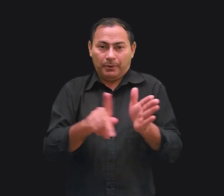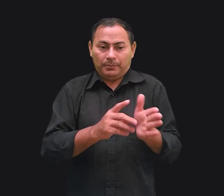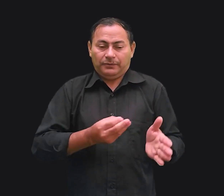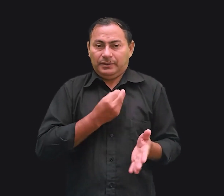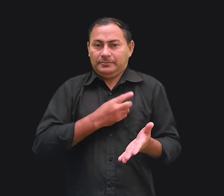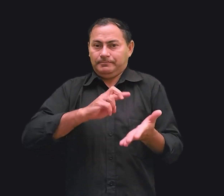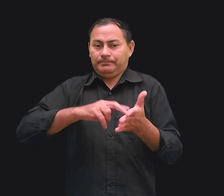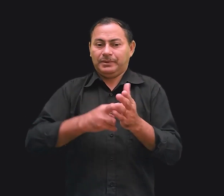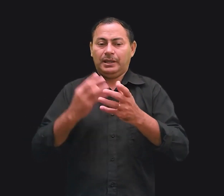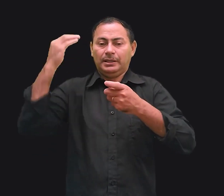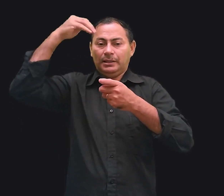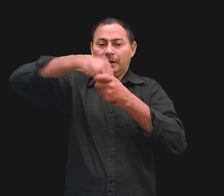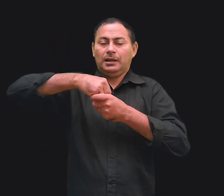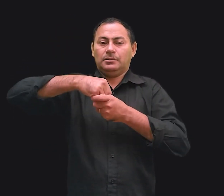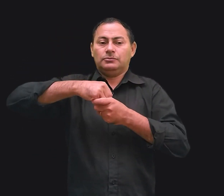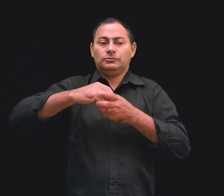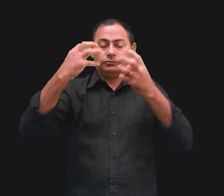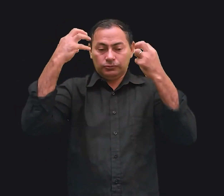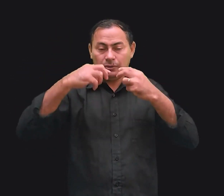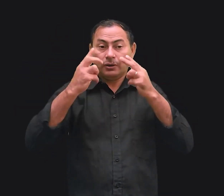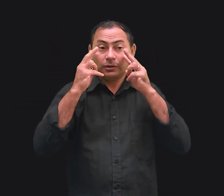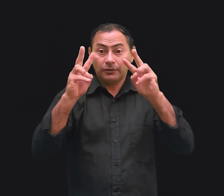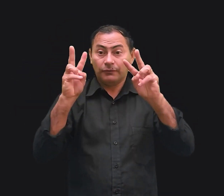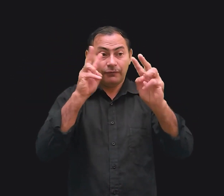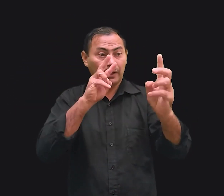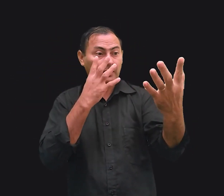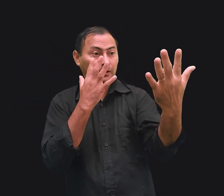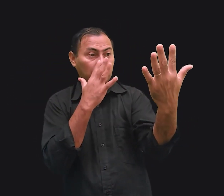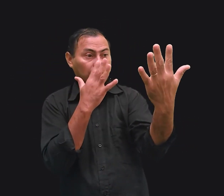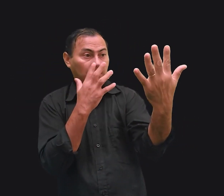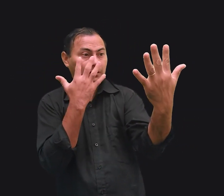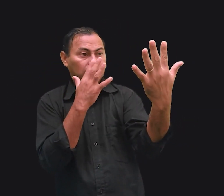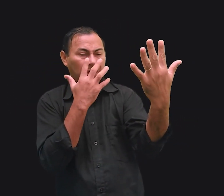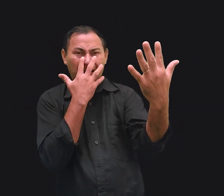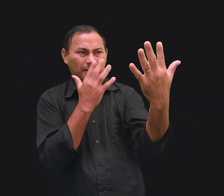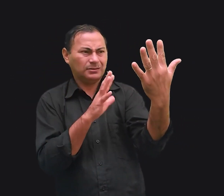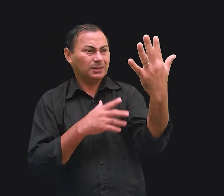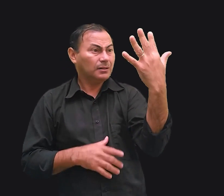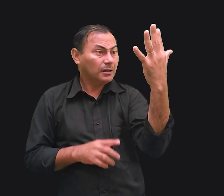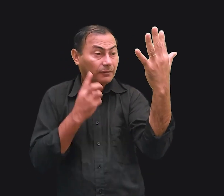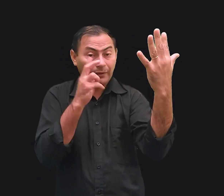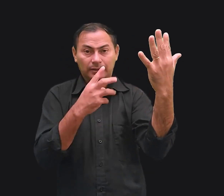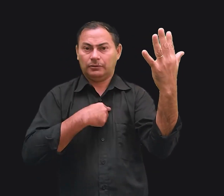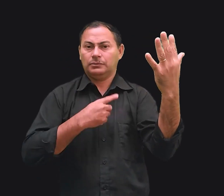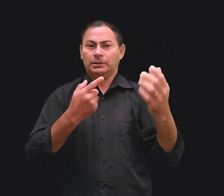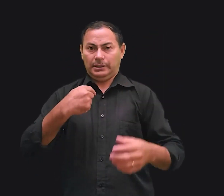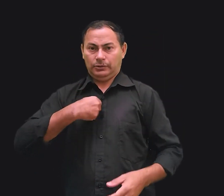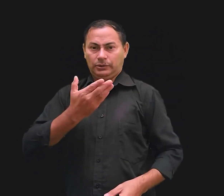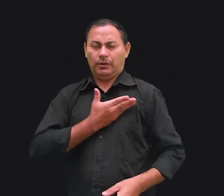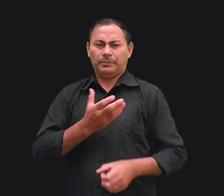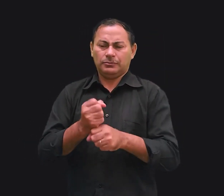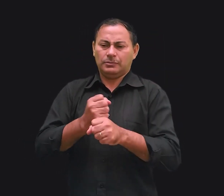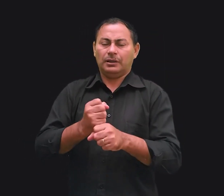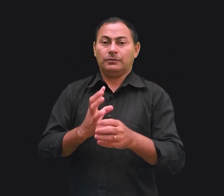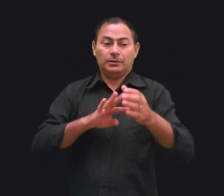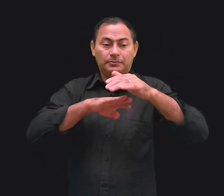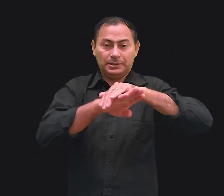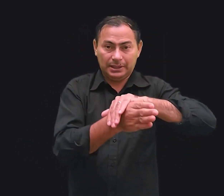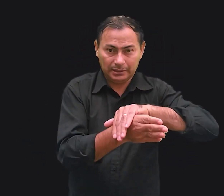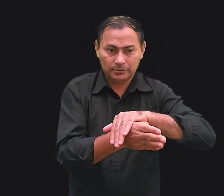Amar a você mesmo não quer dizer entrar em autodevoção quando se enxergar no espelho. Muita gente acha que é isso. Tem um amigo que por muito tempo foi